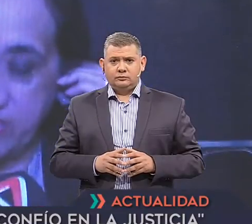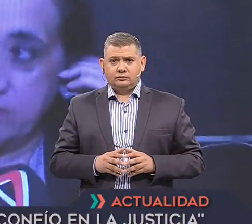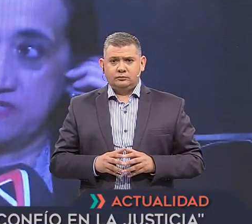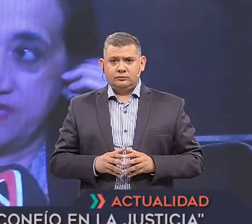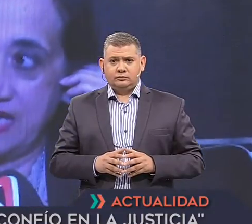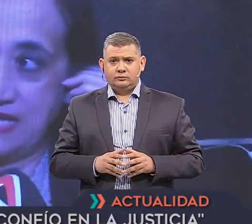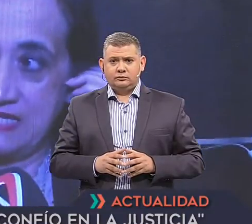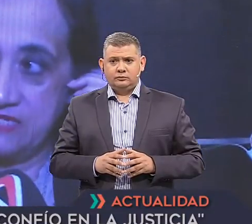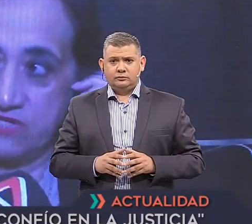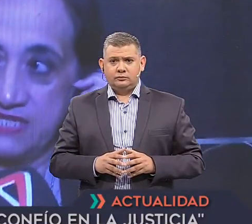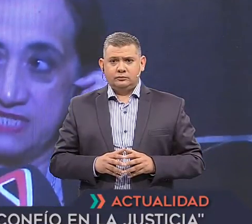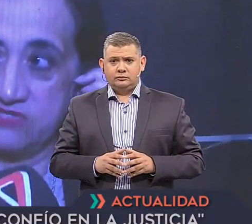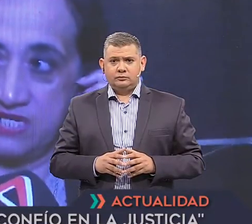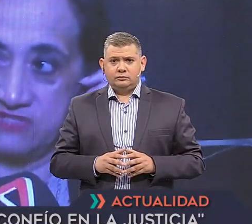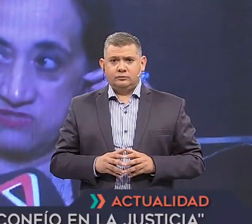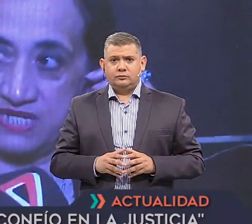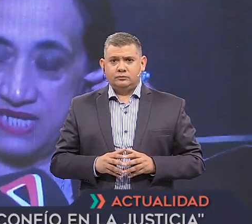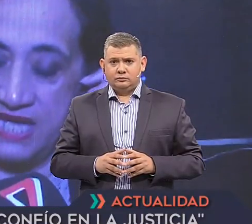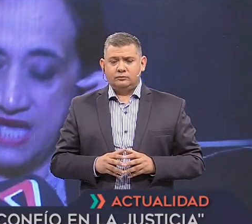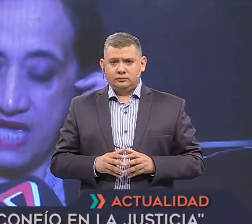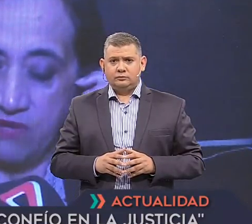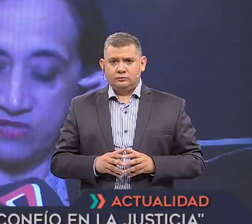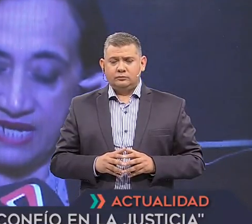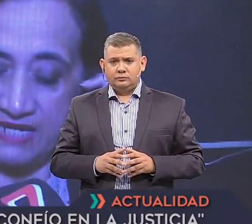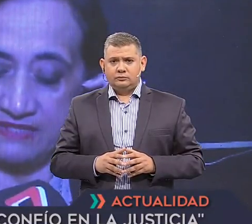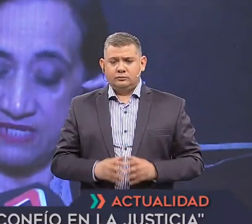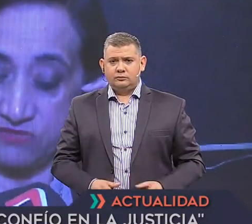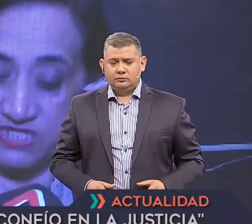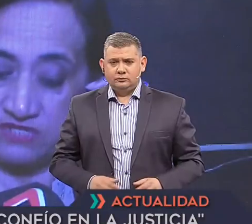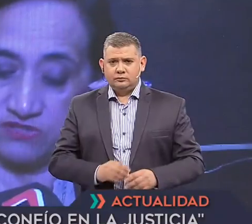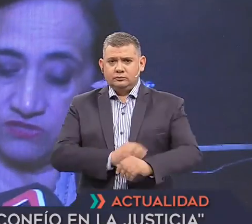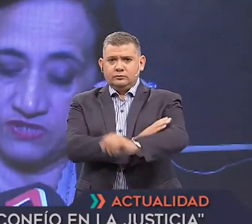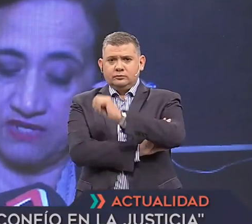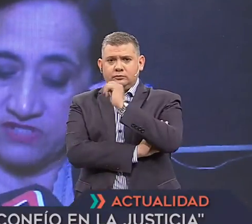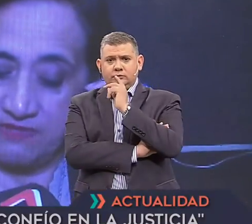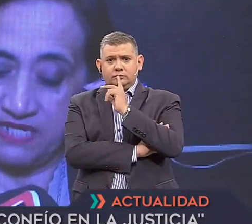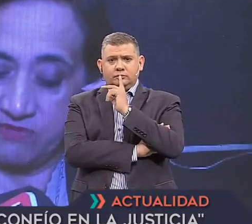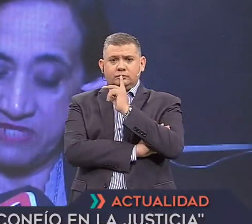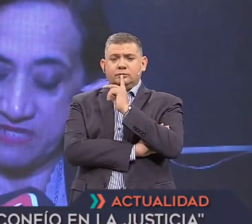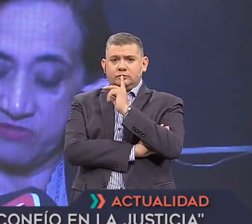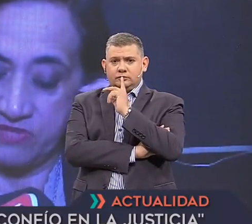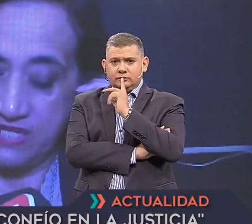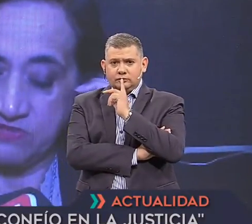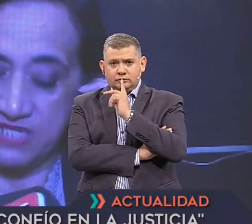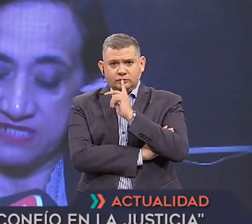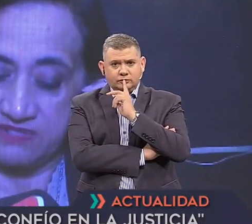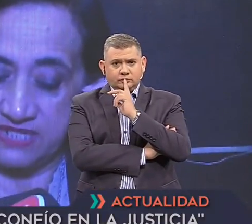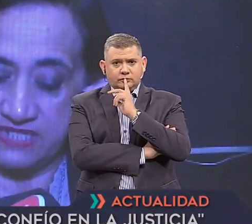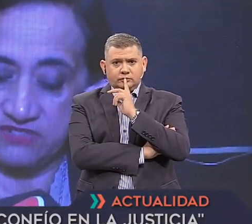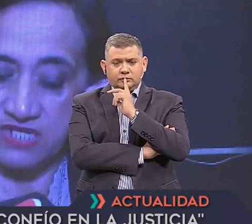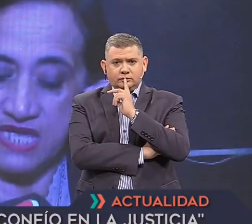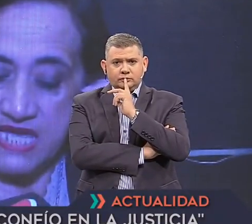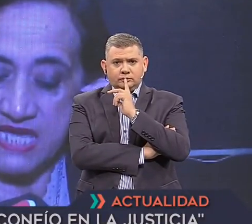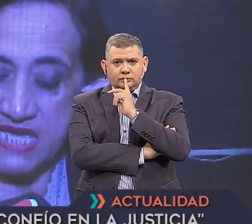puede cuantificar. El señor Castillo ha hecho una denuncia y todos ustedes lo saben, esto empieza por una denuncia del señor